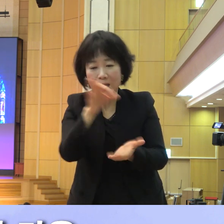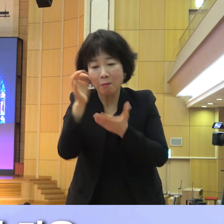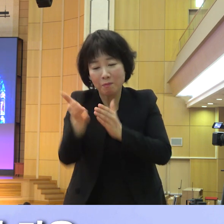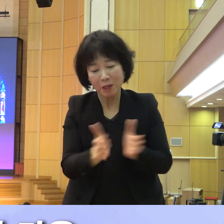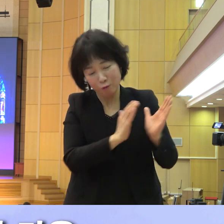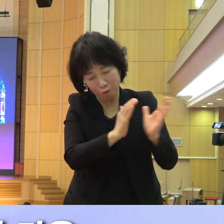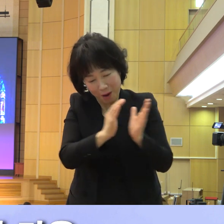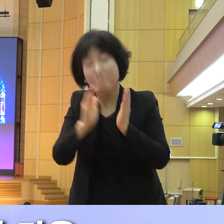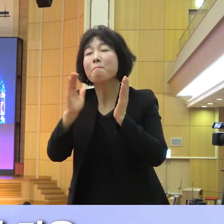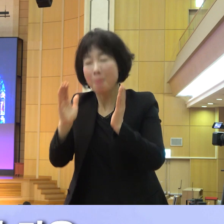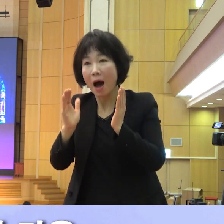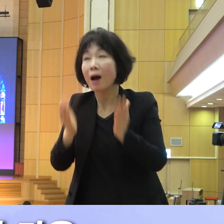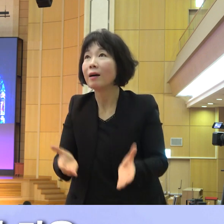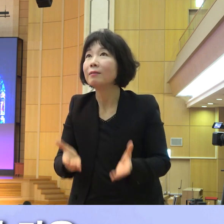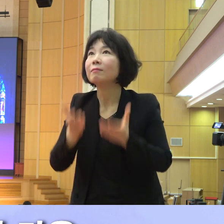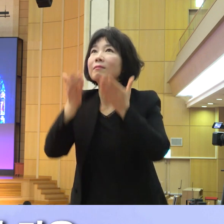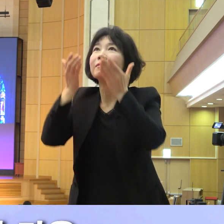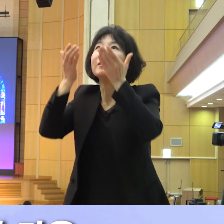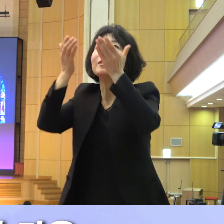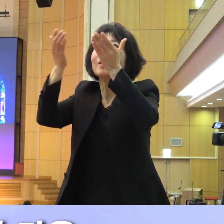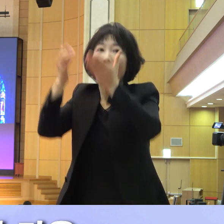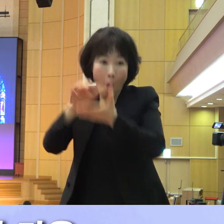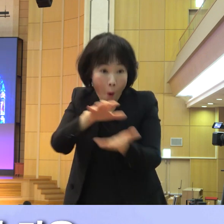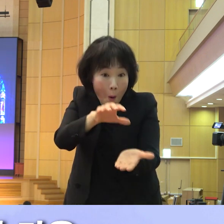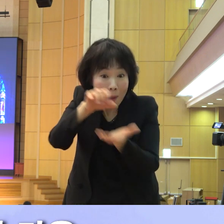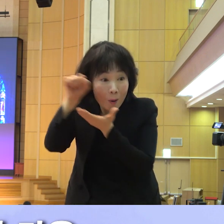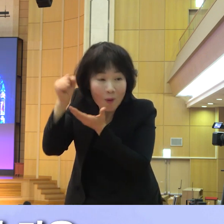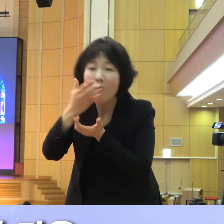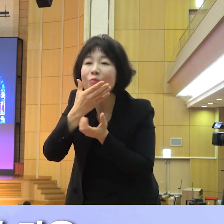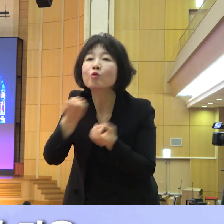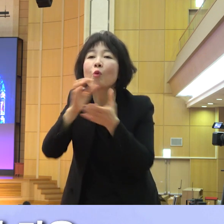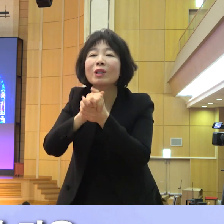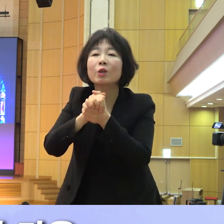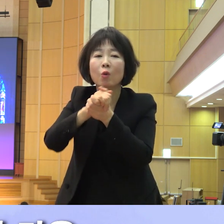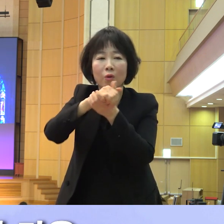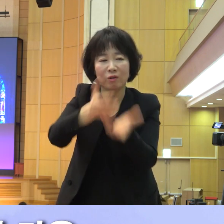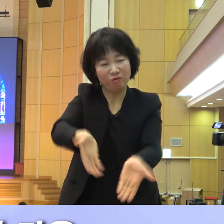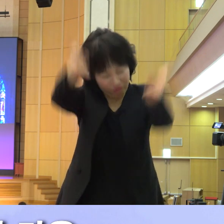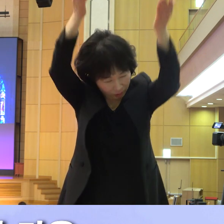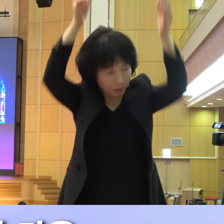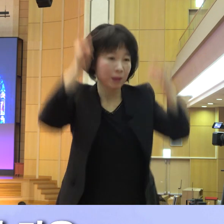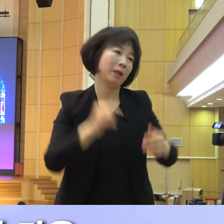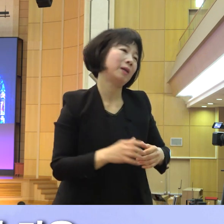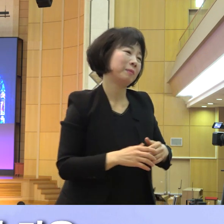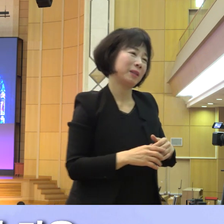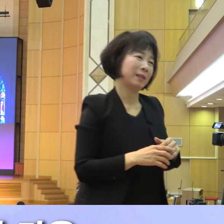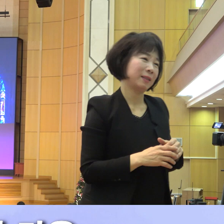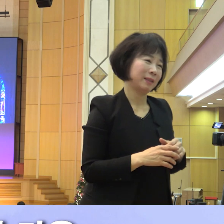준비 철저히 하고 드려서 축복기도 받기를 바랍니다.